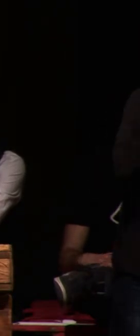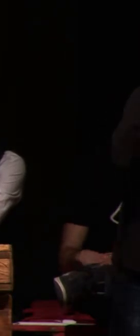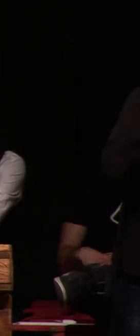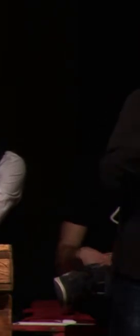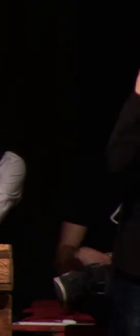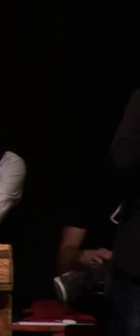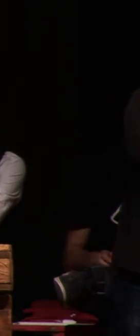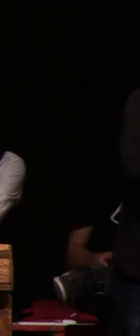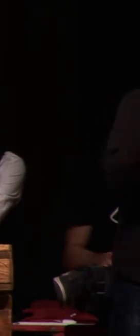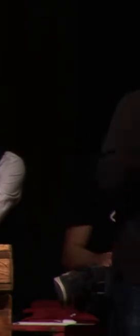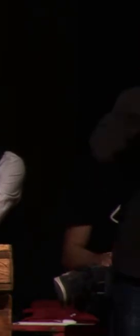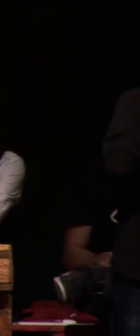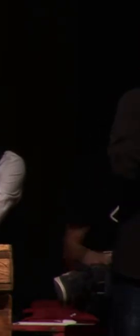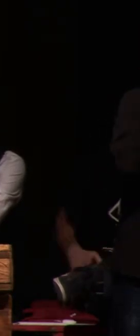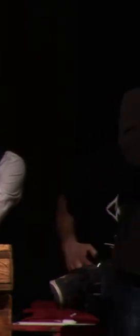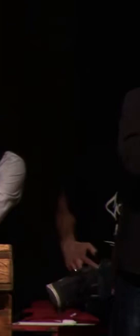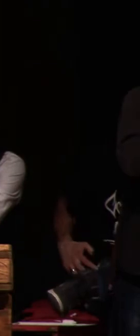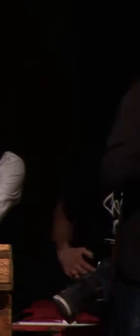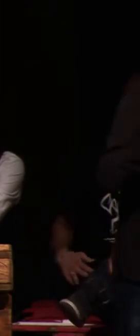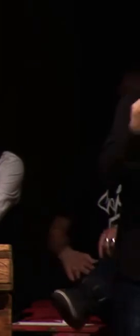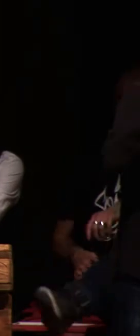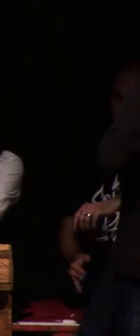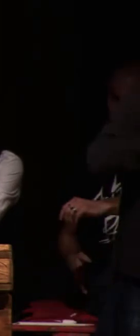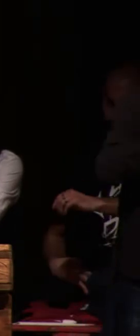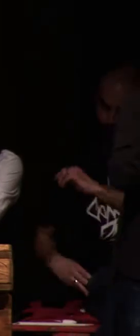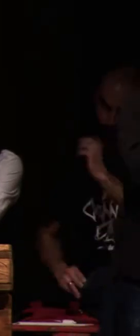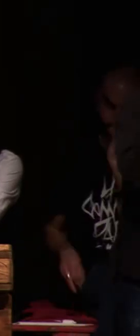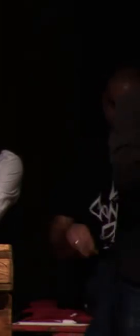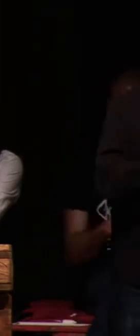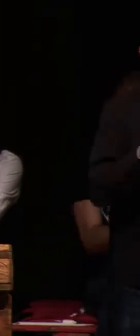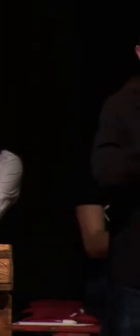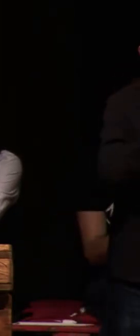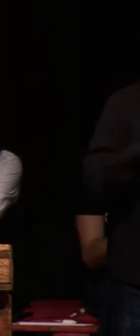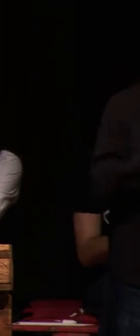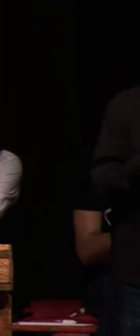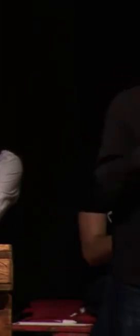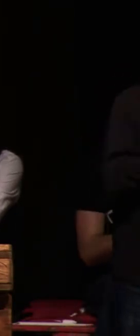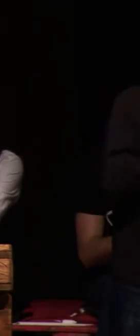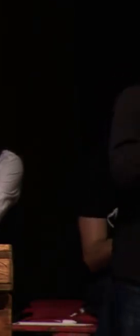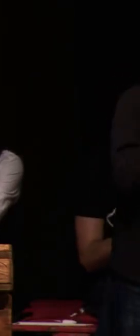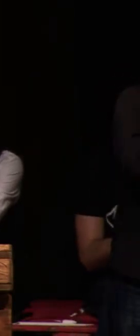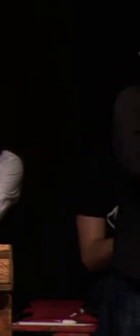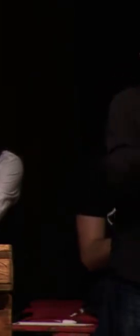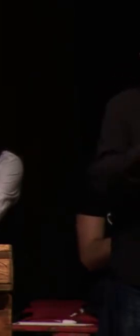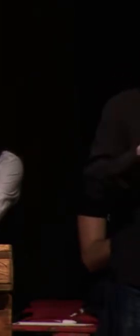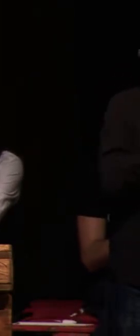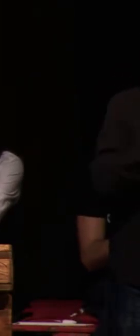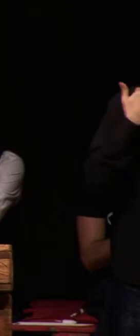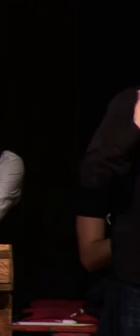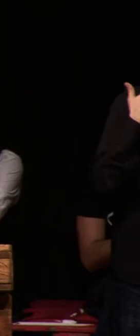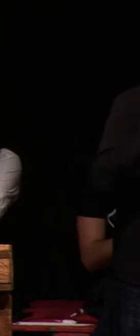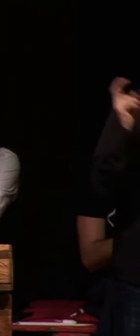imposició i la mordassa que volen imposar al nostre poble. No som la revolta que vindrà, Som la revolta que ja està